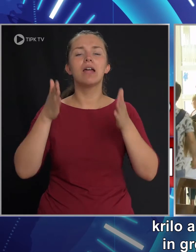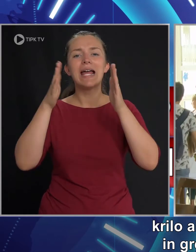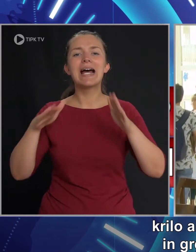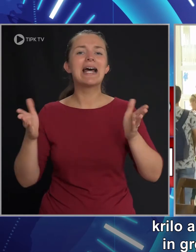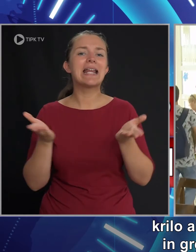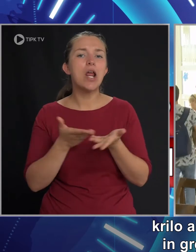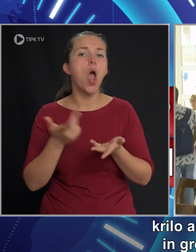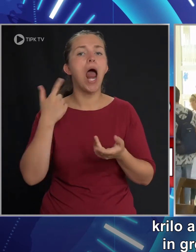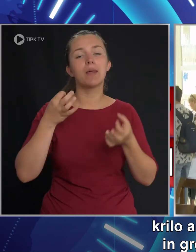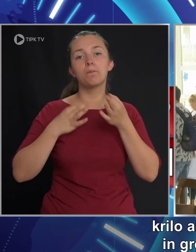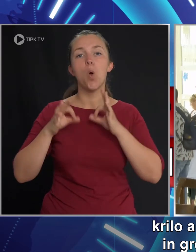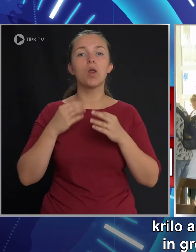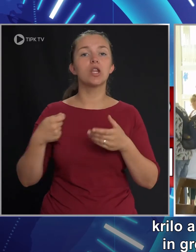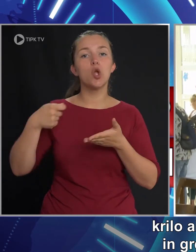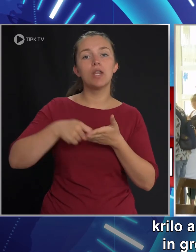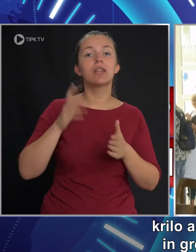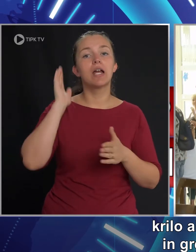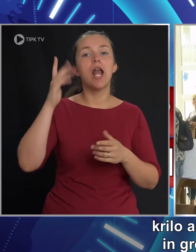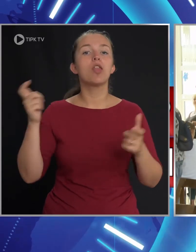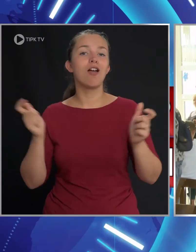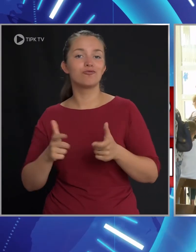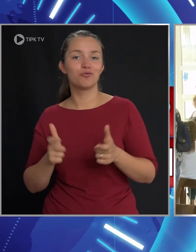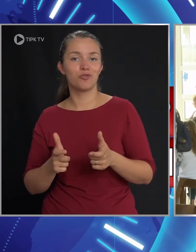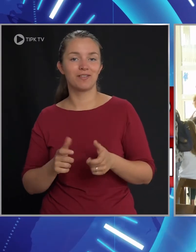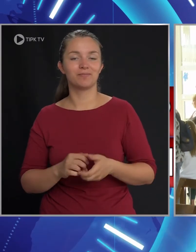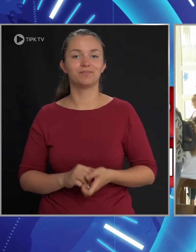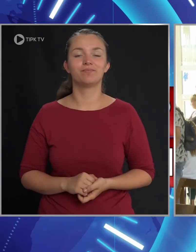modni dodatek in grejo na lepo na žur.